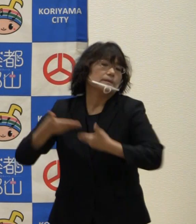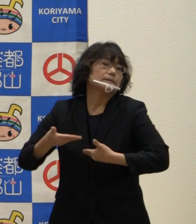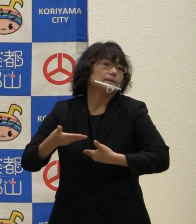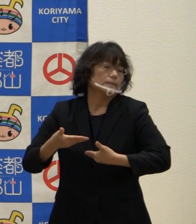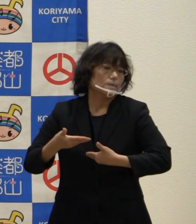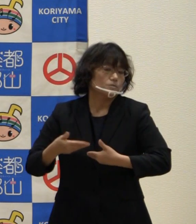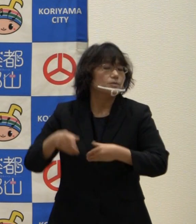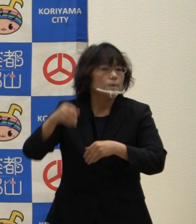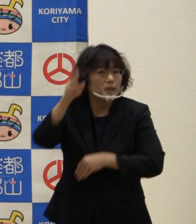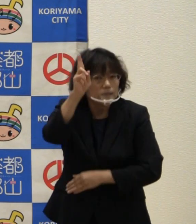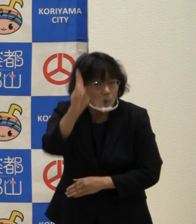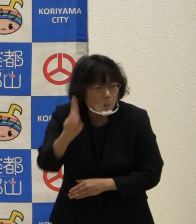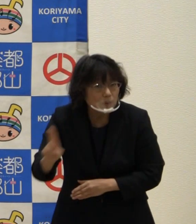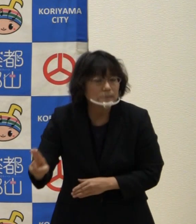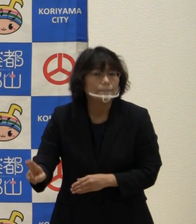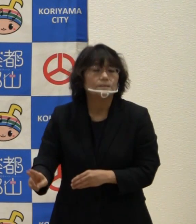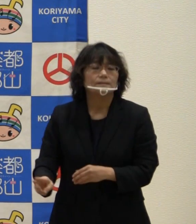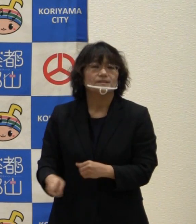で、